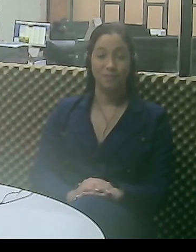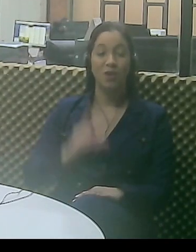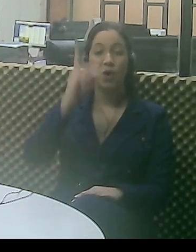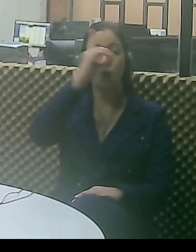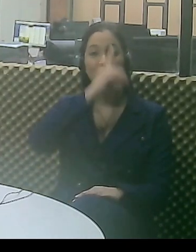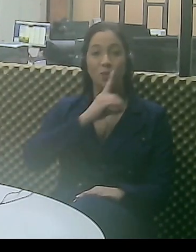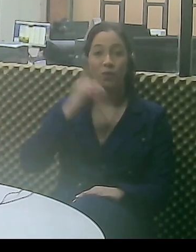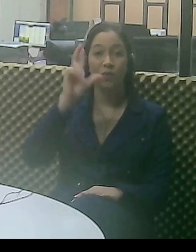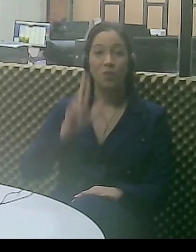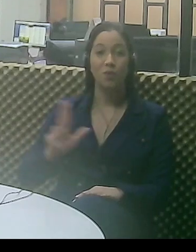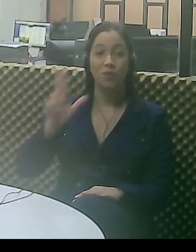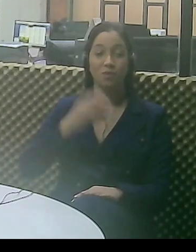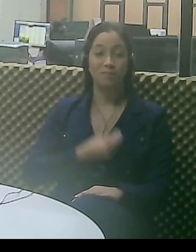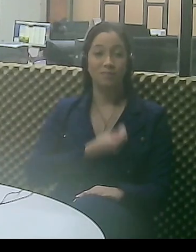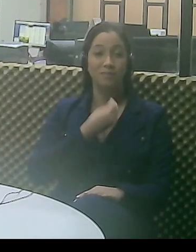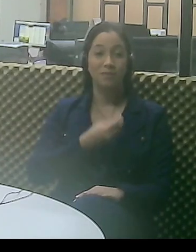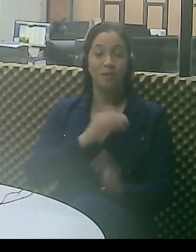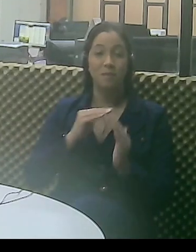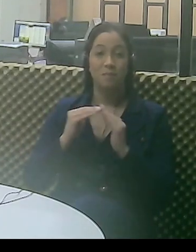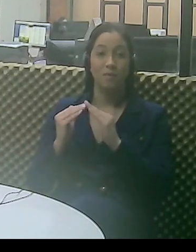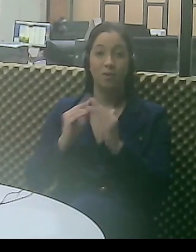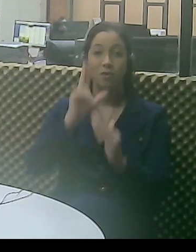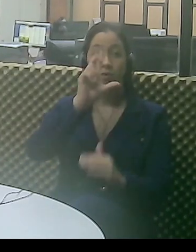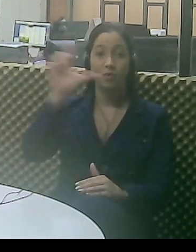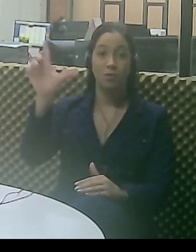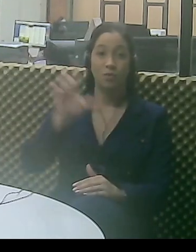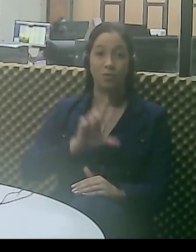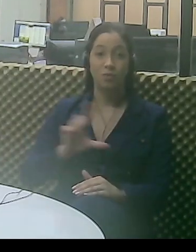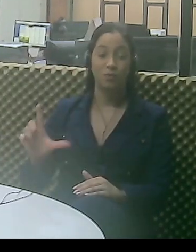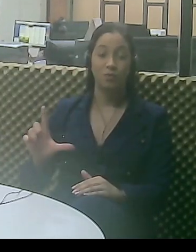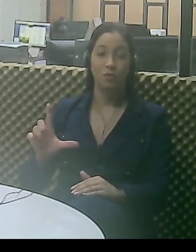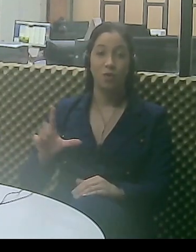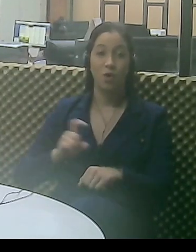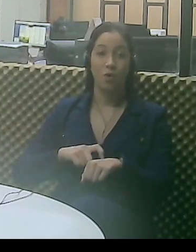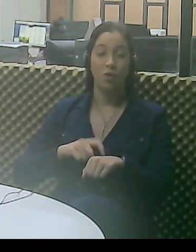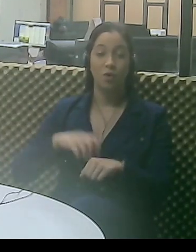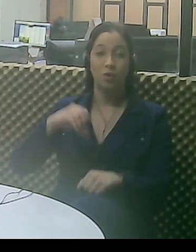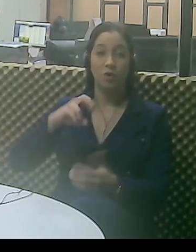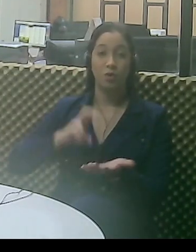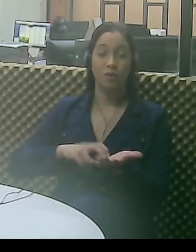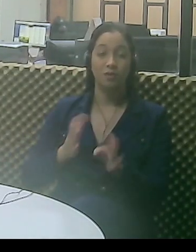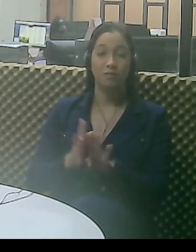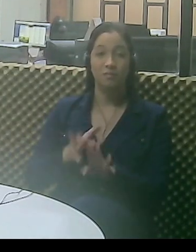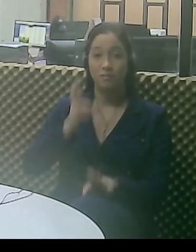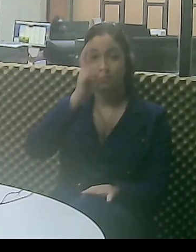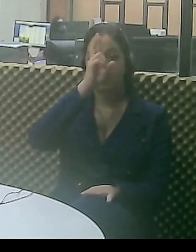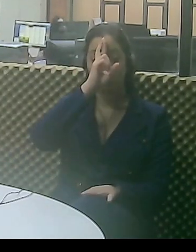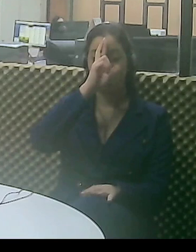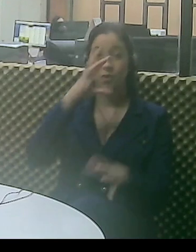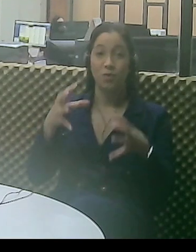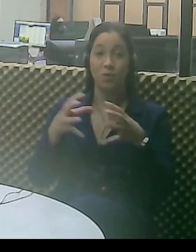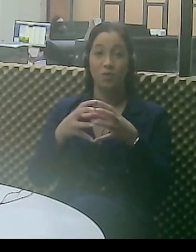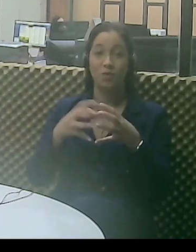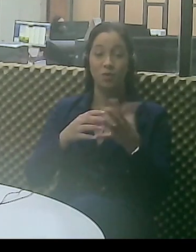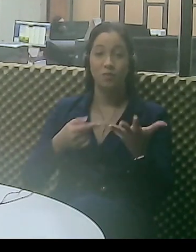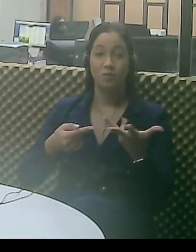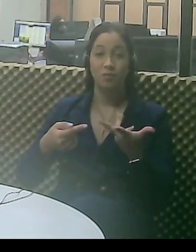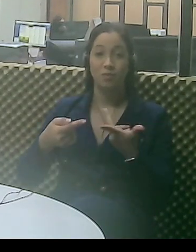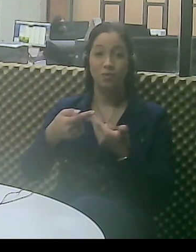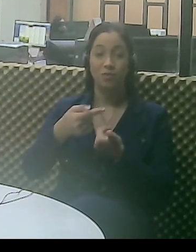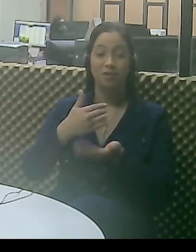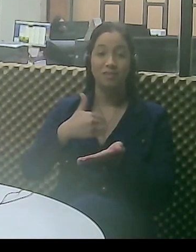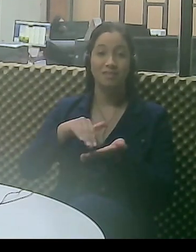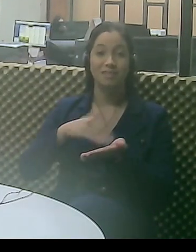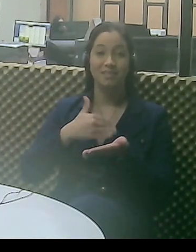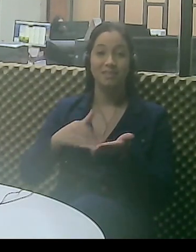domingo, Uberlândia Viva chega ao bairro Luizotti de Freitas. Das 9 da manhã ao meio-dia, equipes de diversas secretarias